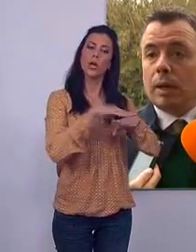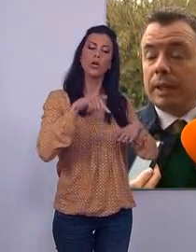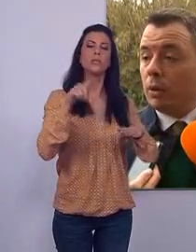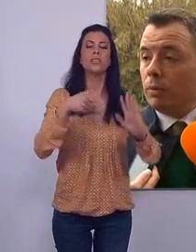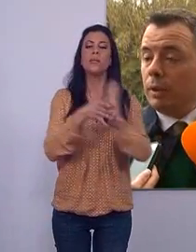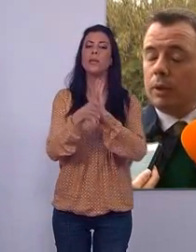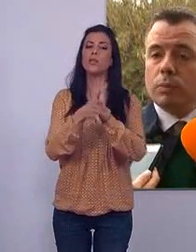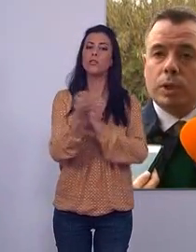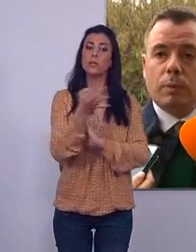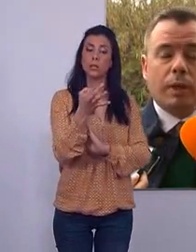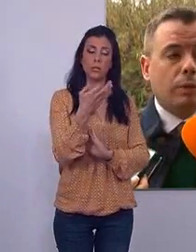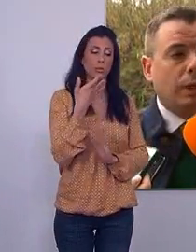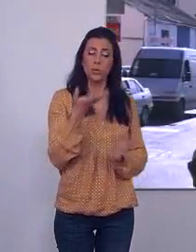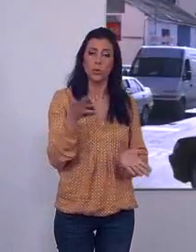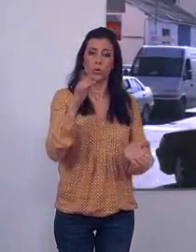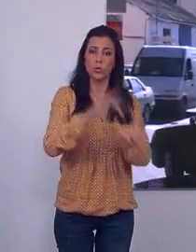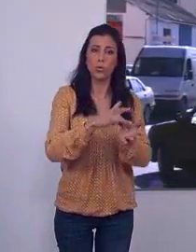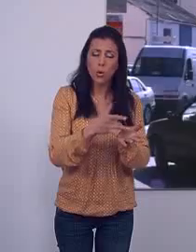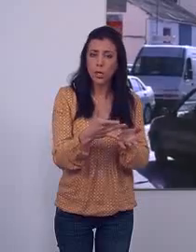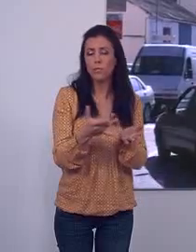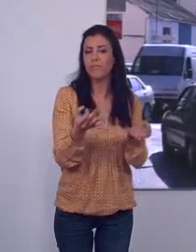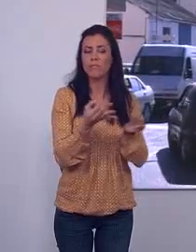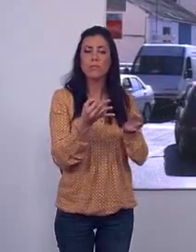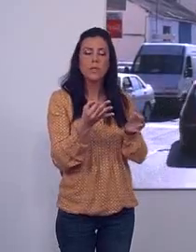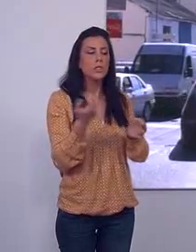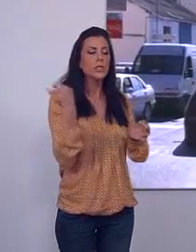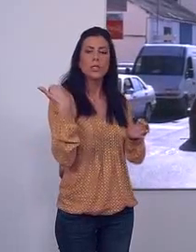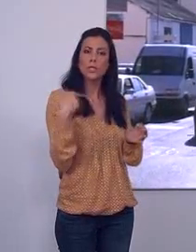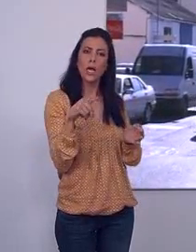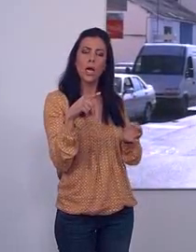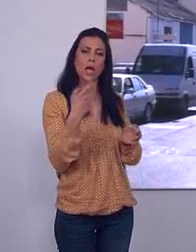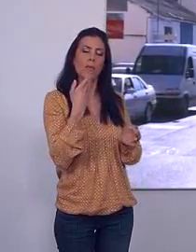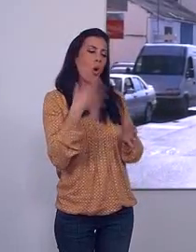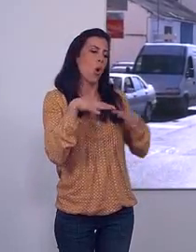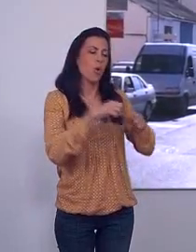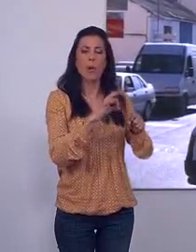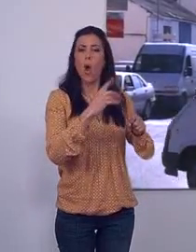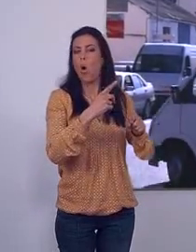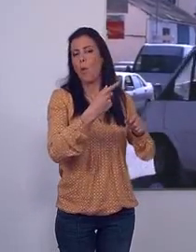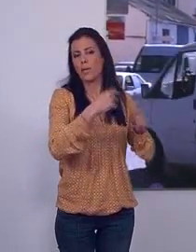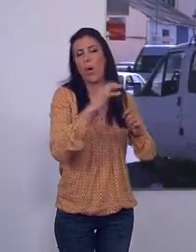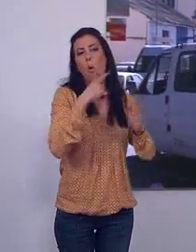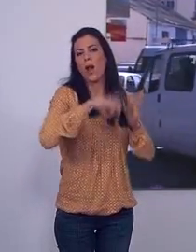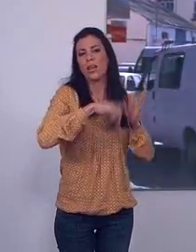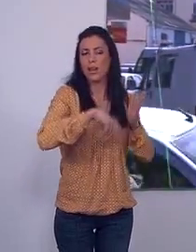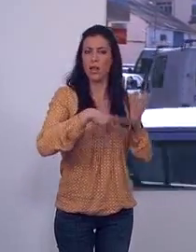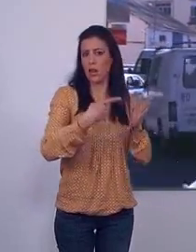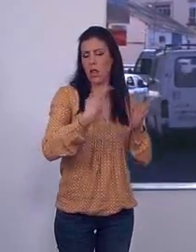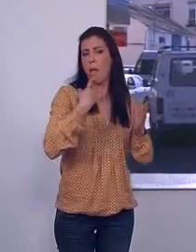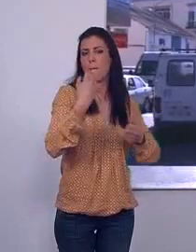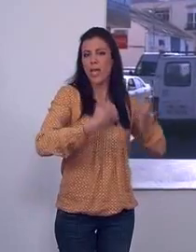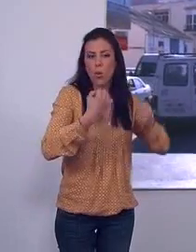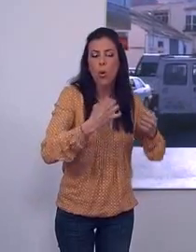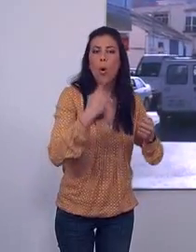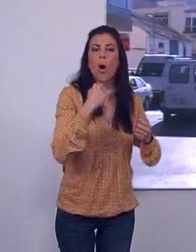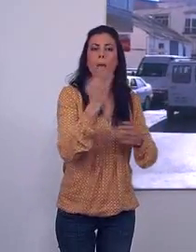portavoz ante el gobierno local ha explicado que cuando existan indicios de que se está llevando a cabo la compraventa o alquiler de un